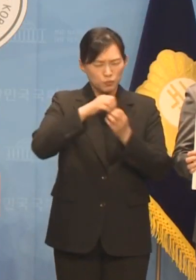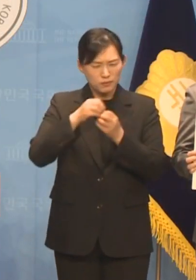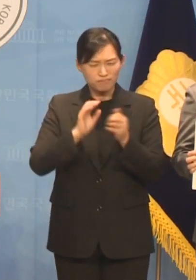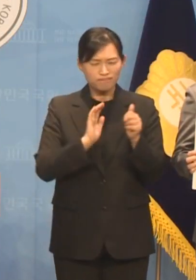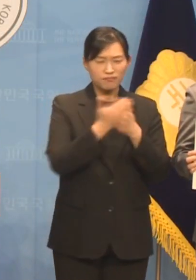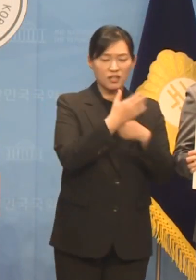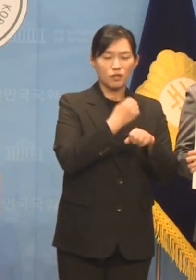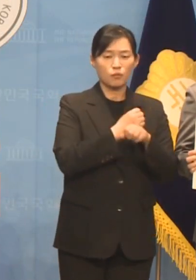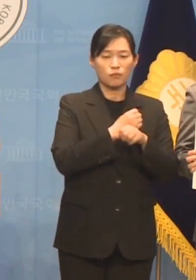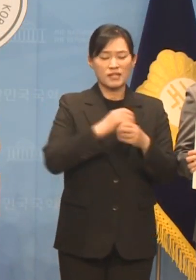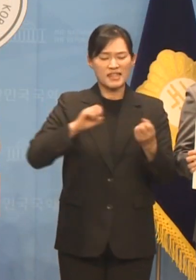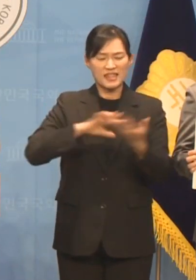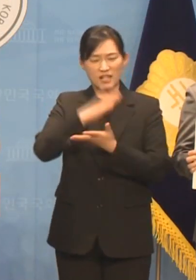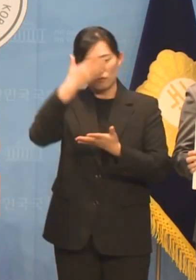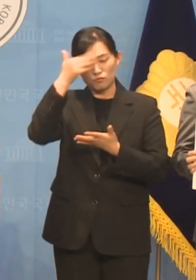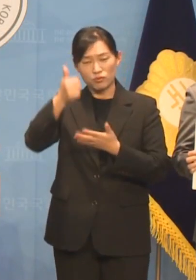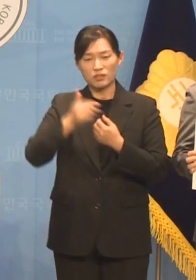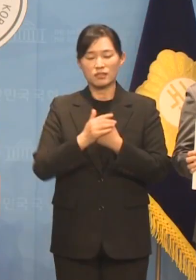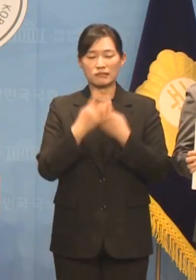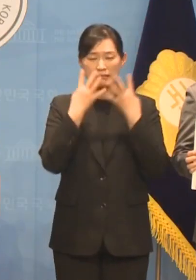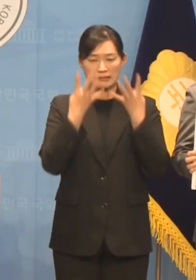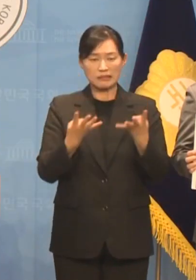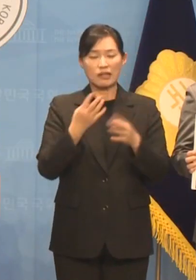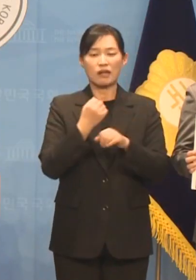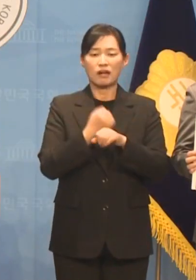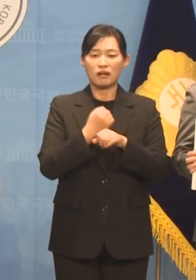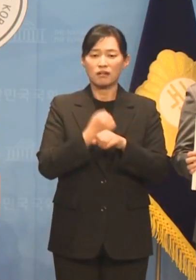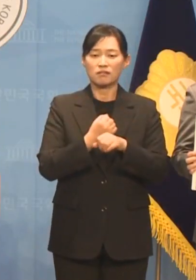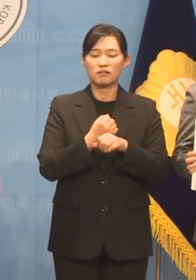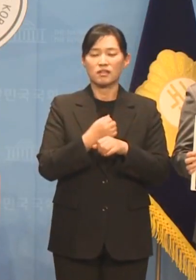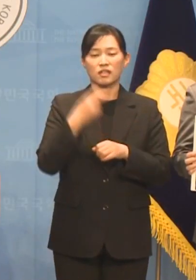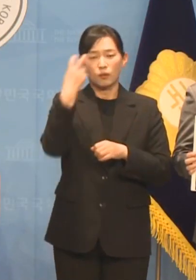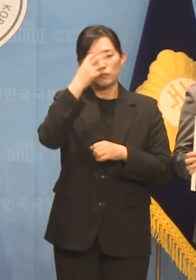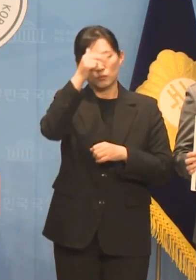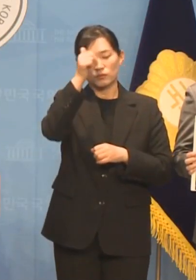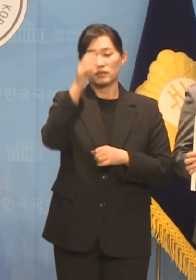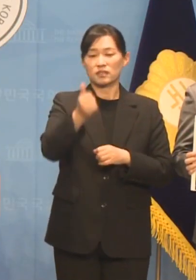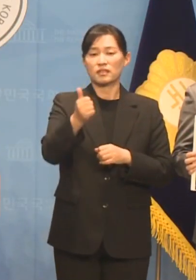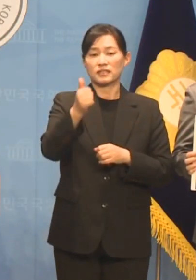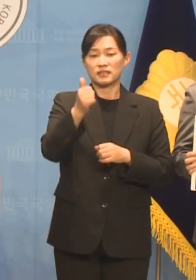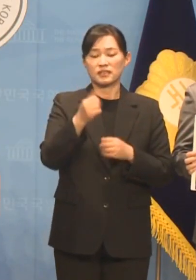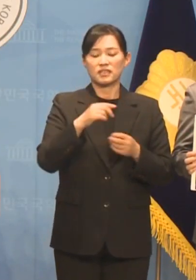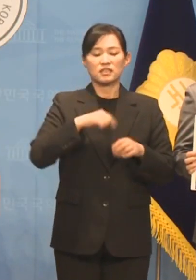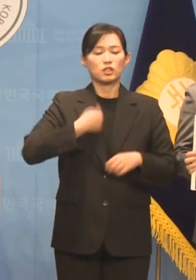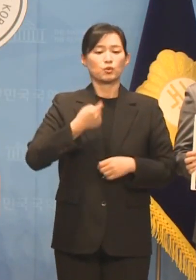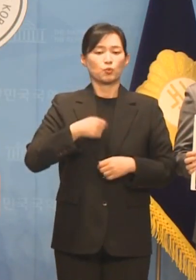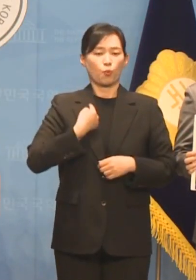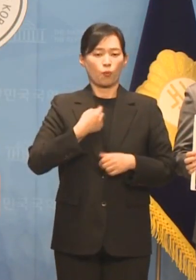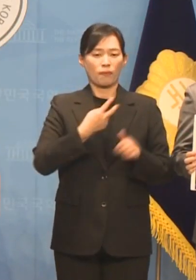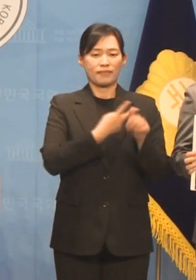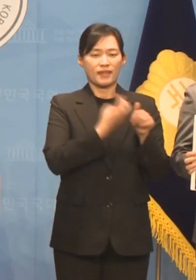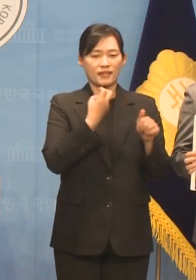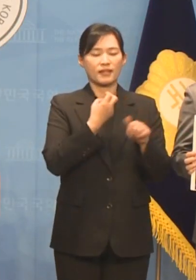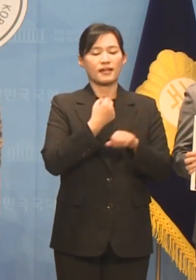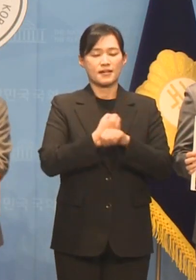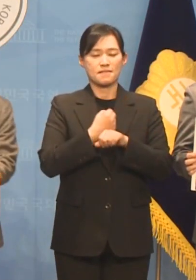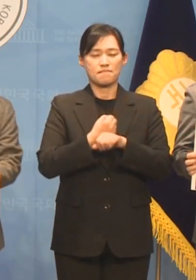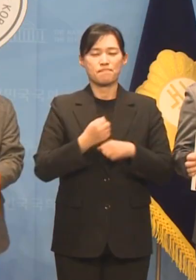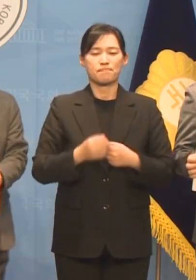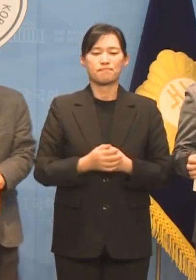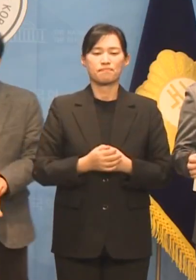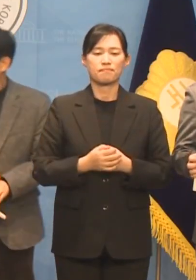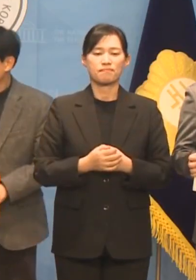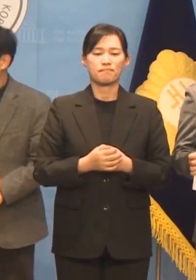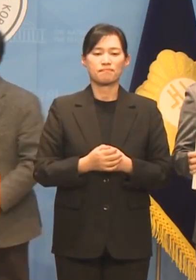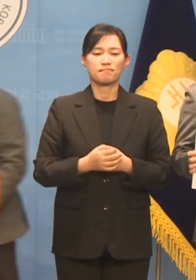비호하고 내란 수계를 거리에 활보하게 한 심우정 총장은 스스로 탄핵의 강을 건넜다.